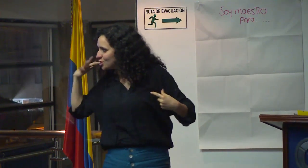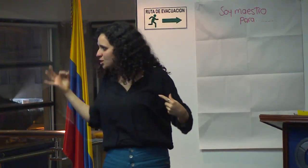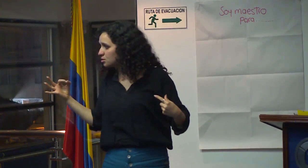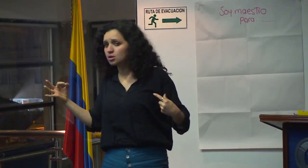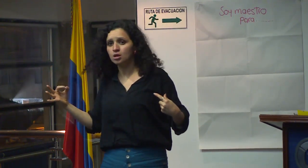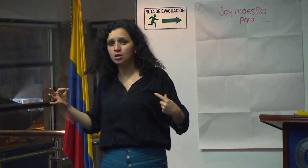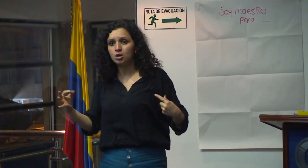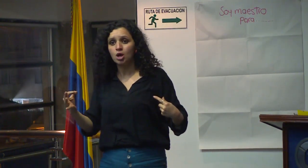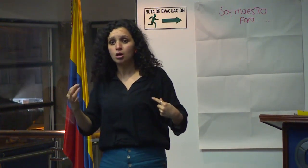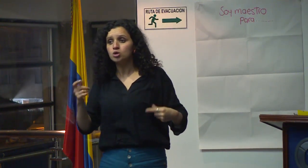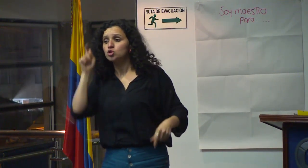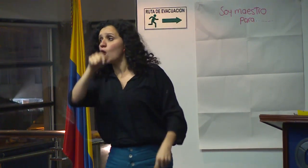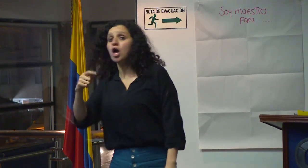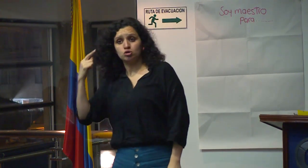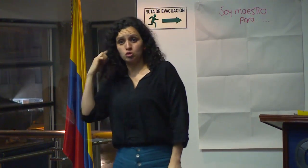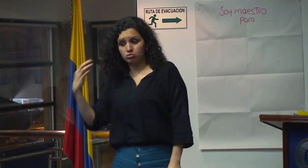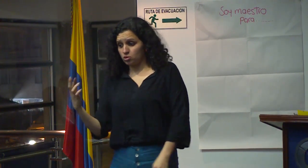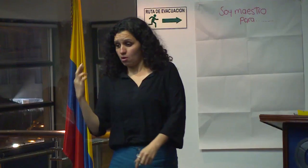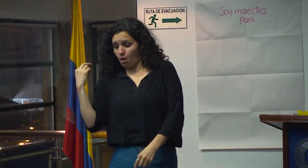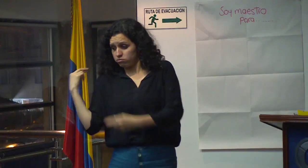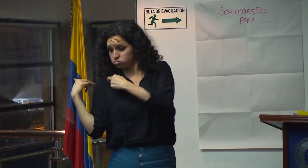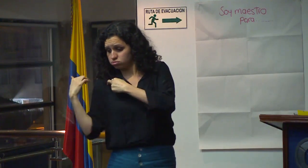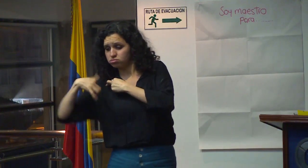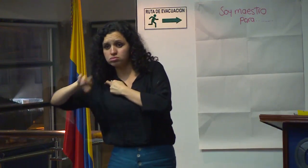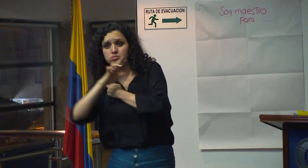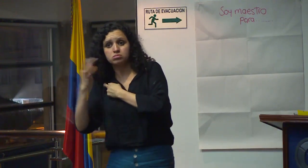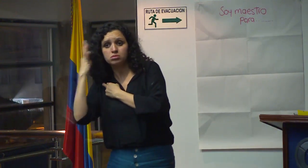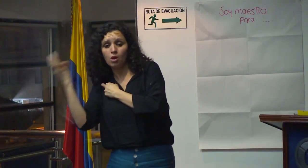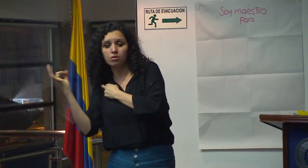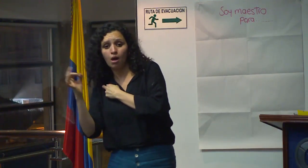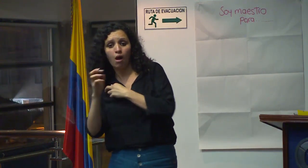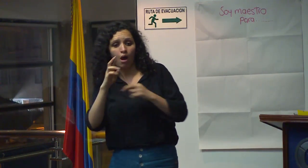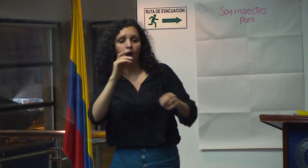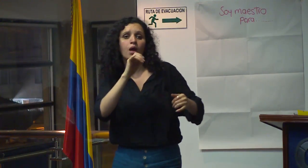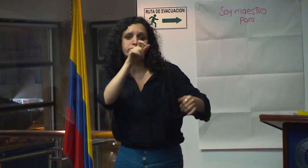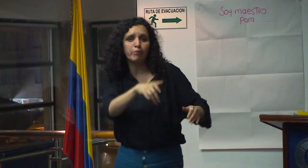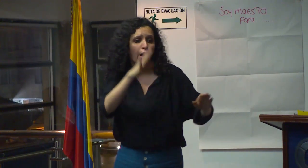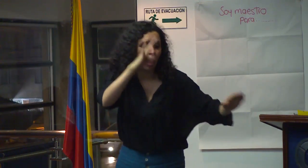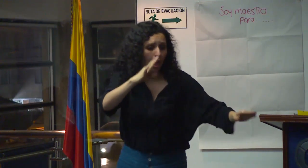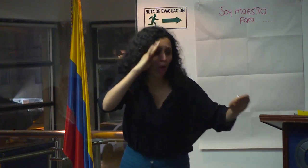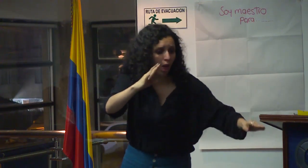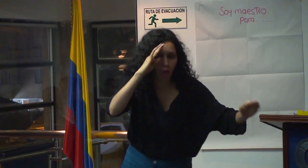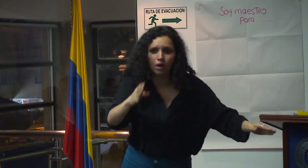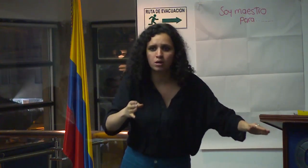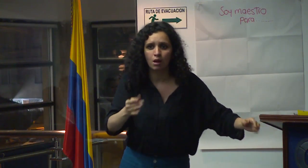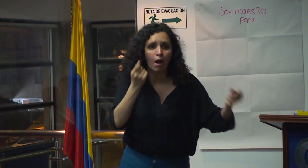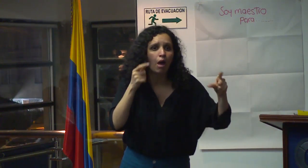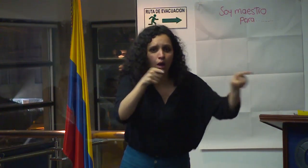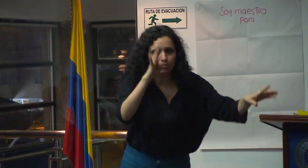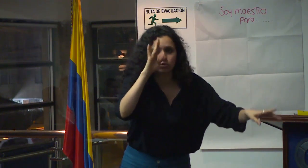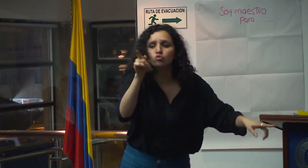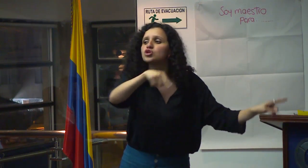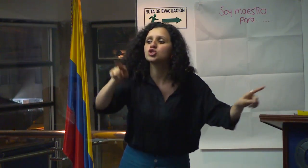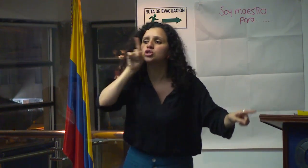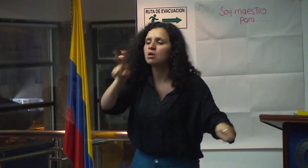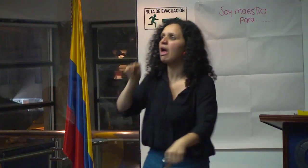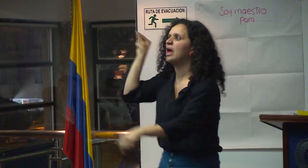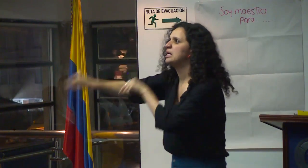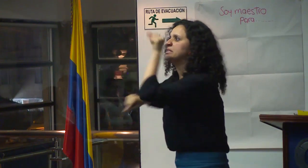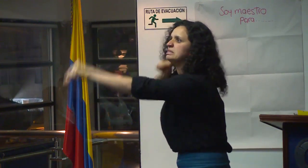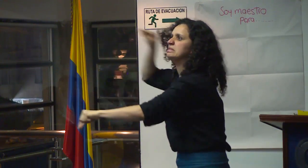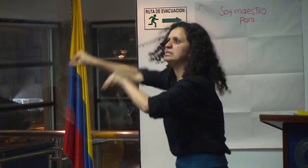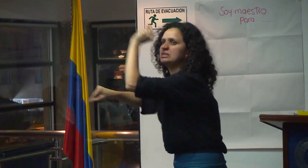ustedes, porque ustedes tienen esa mirada de otro hacia nosotros. Ustedes nos juzgan. Ustedes juzgan al oyente en, es que